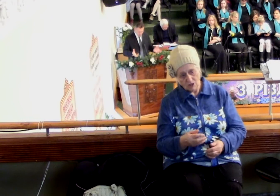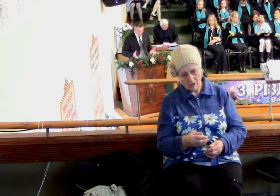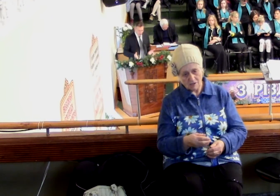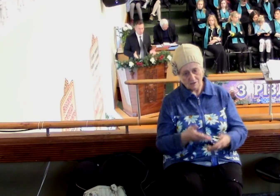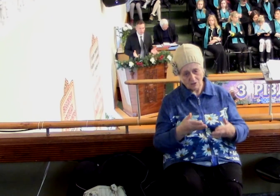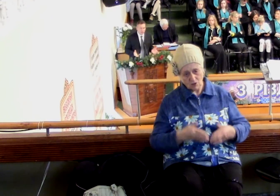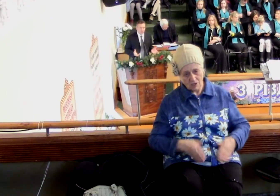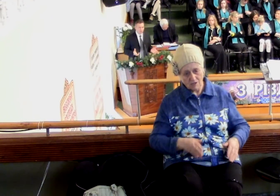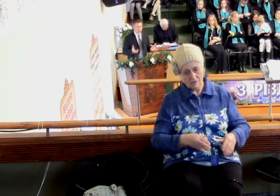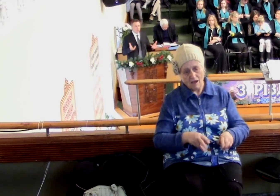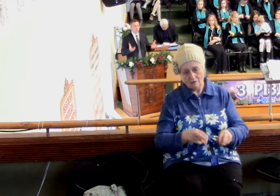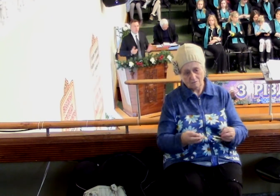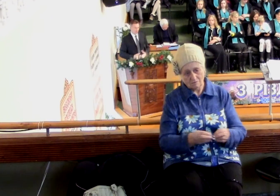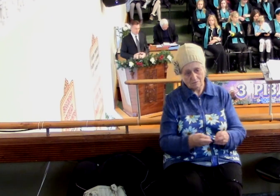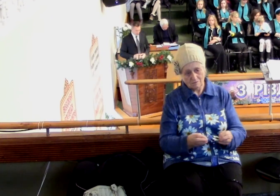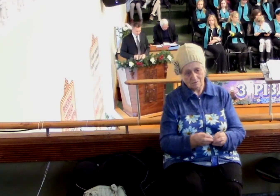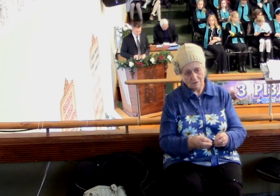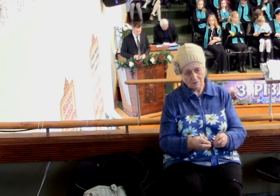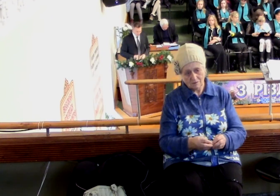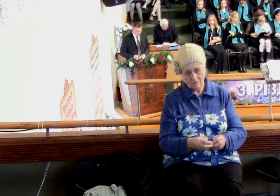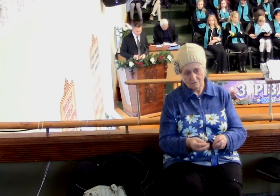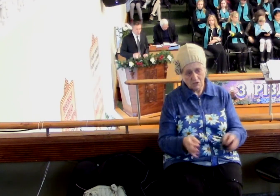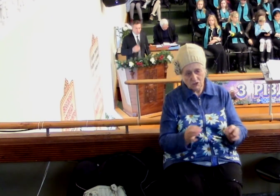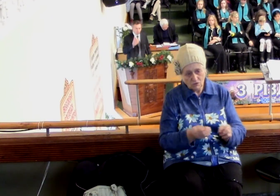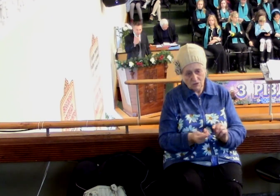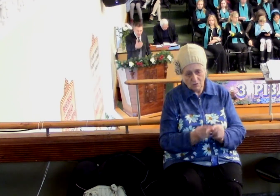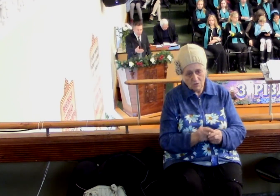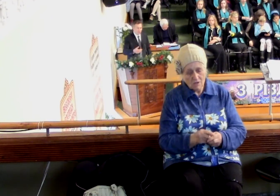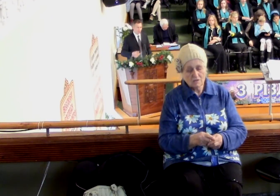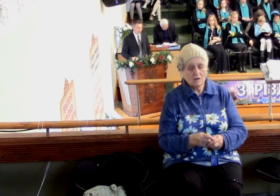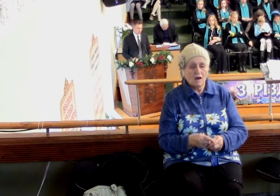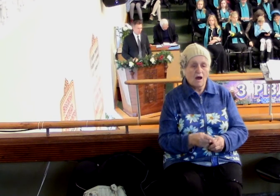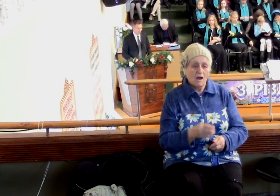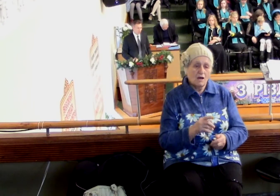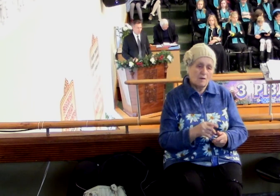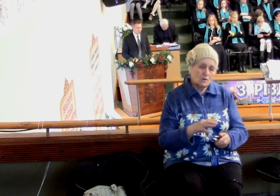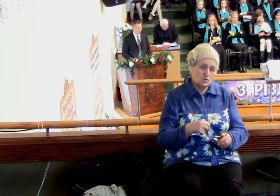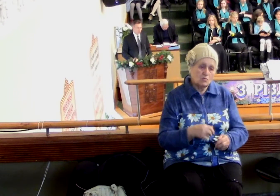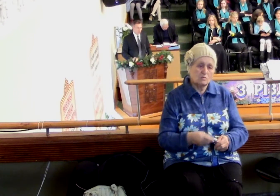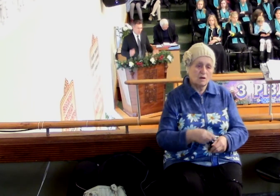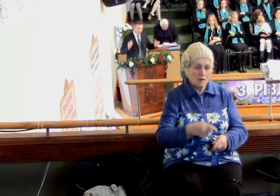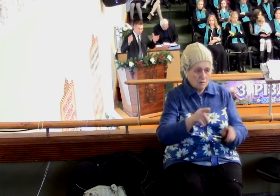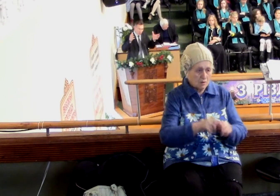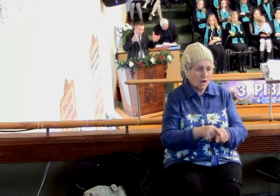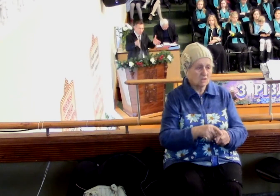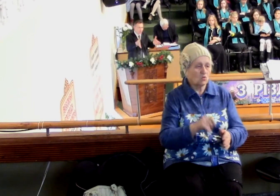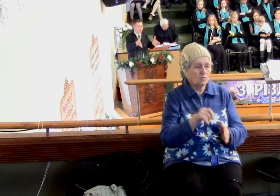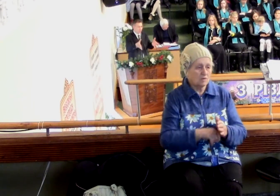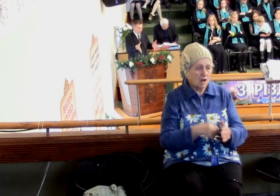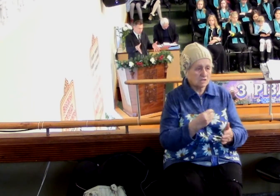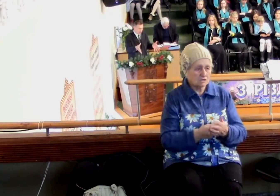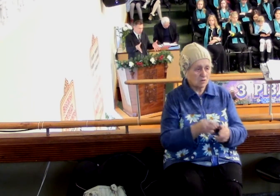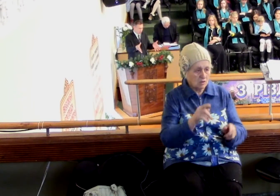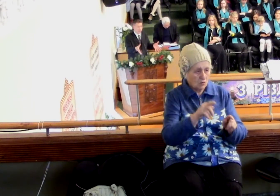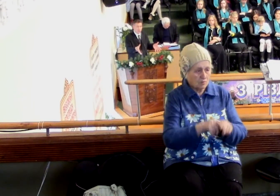со словами «Почему ты огорчился? Отчего поникло лицо твое? Сам Господь вышел к